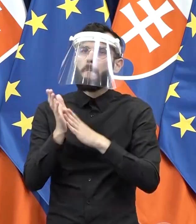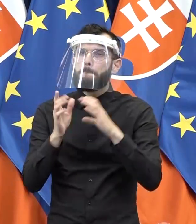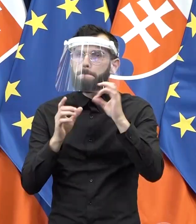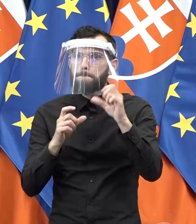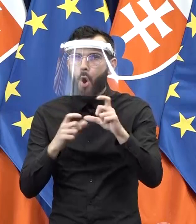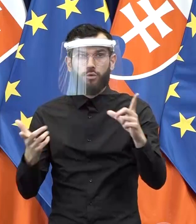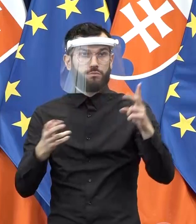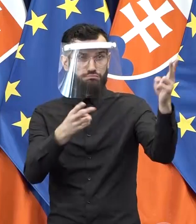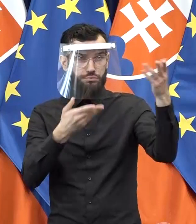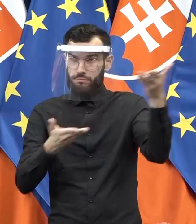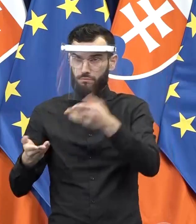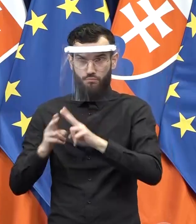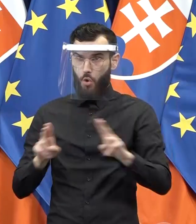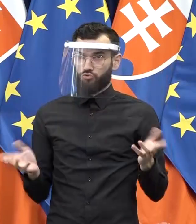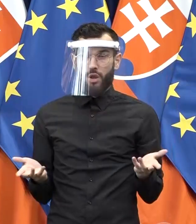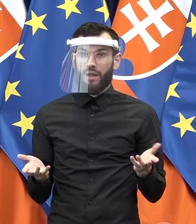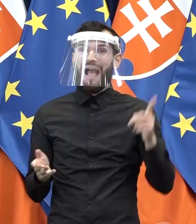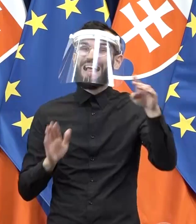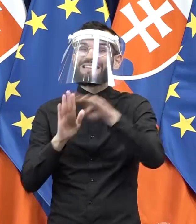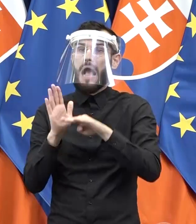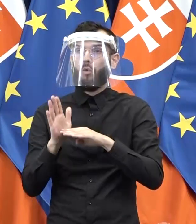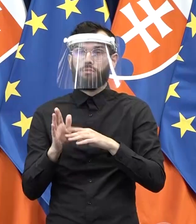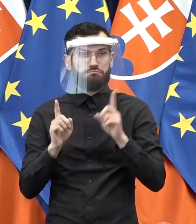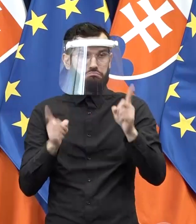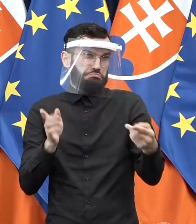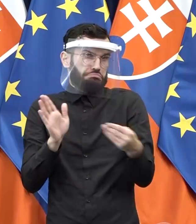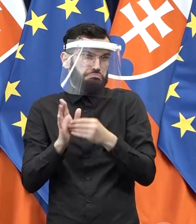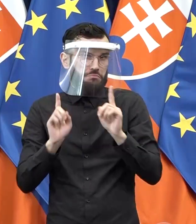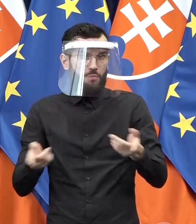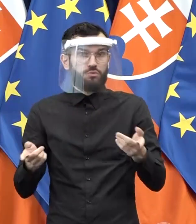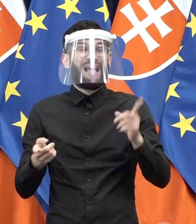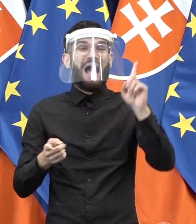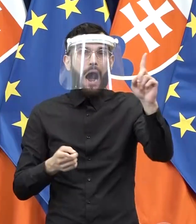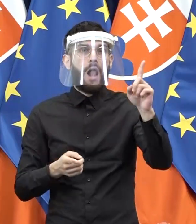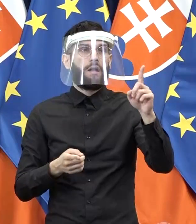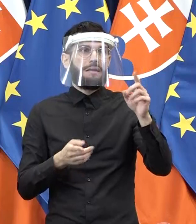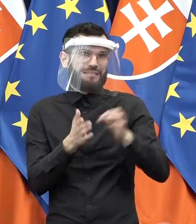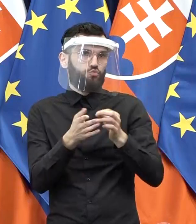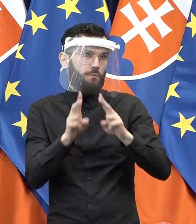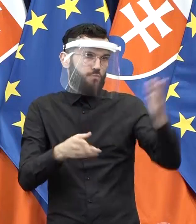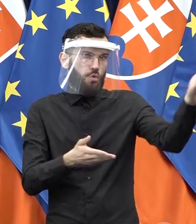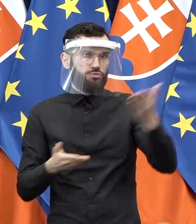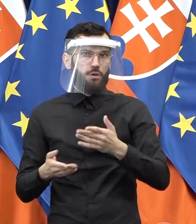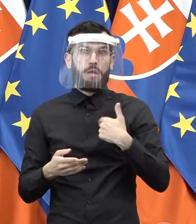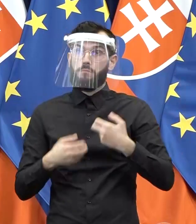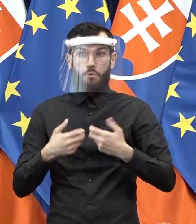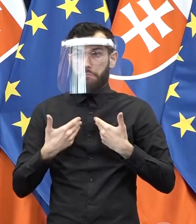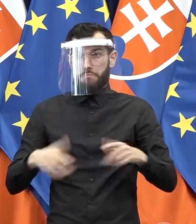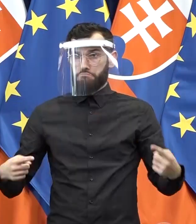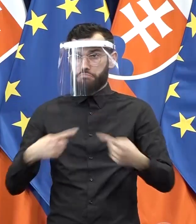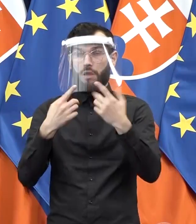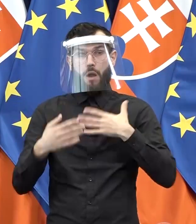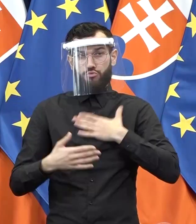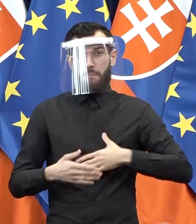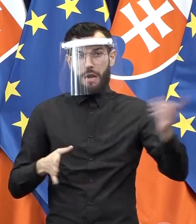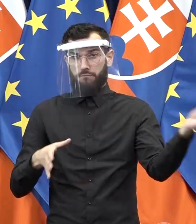aby boli prizvaní, hoci zákon to nevyžaduje, ale táto situácia to vyžaduje. Takže najmenší problém s nemáme, budeme